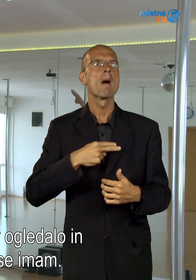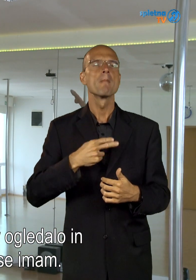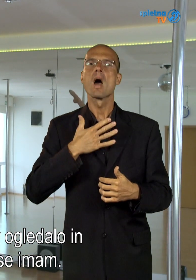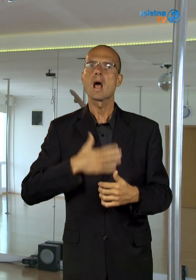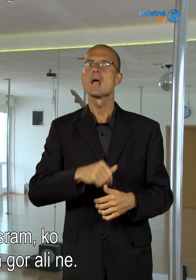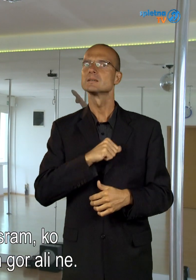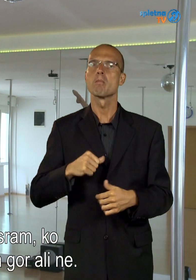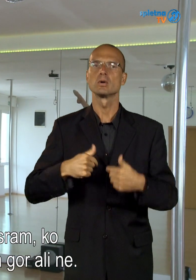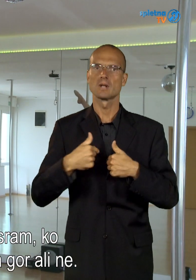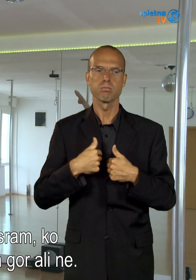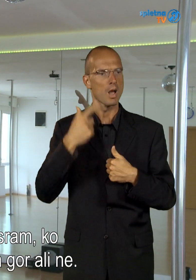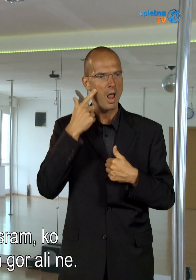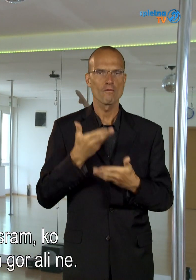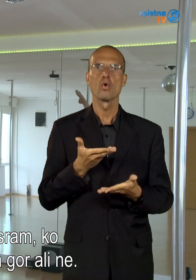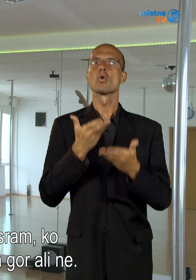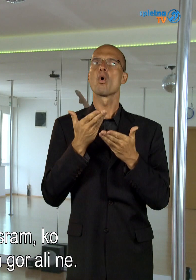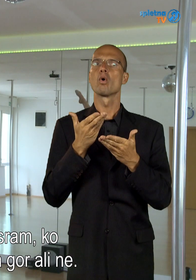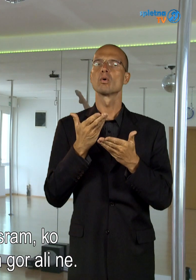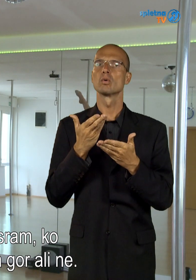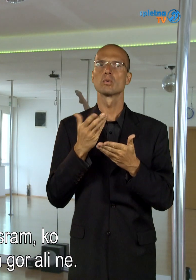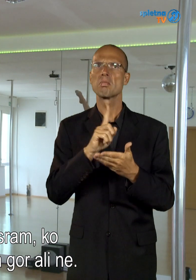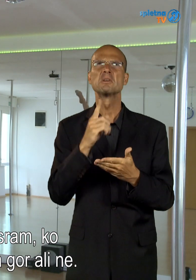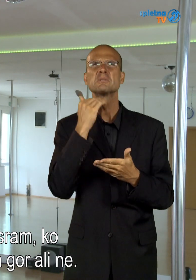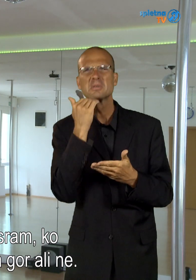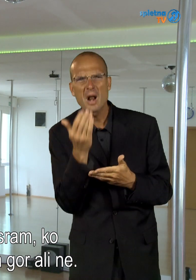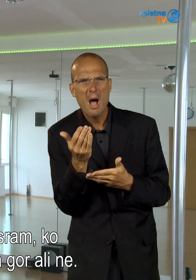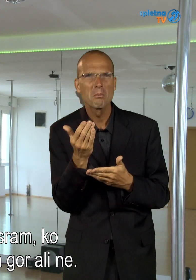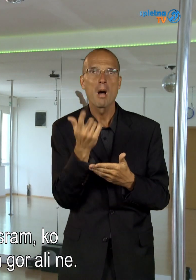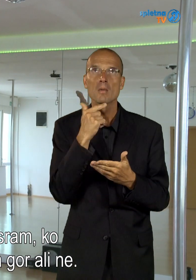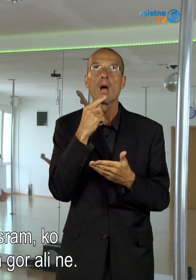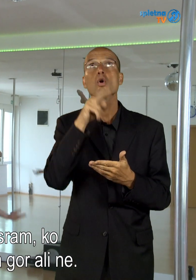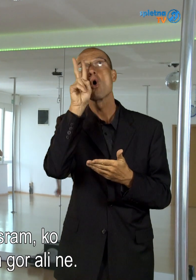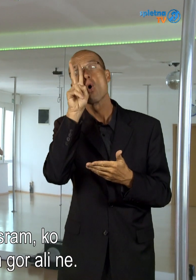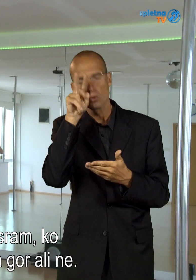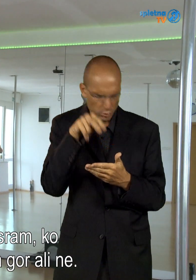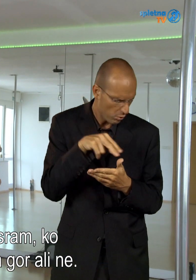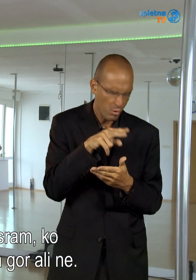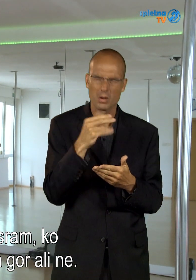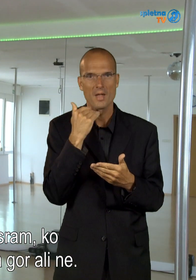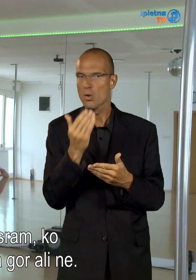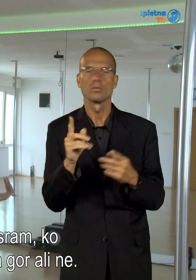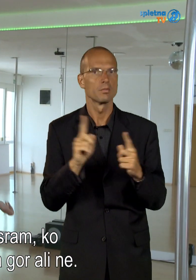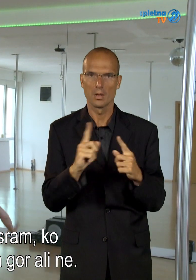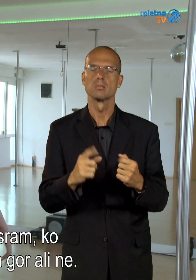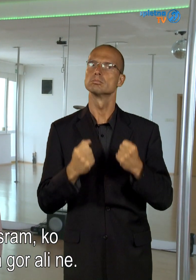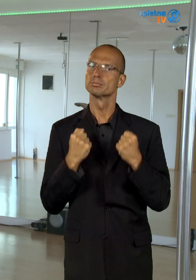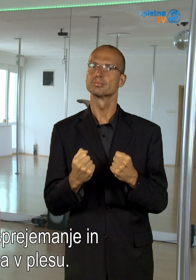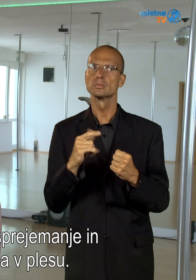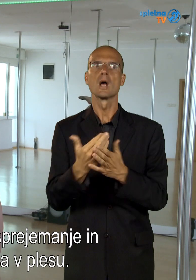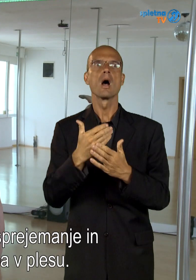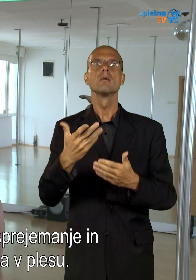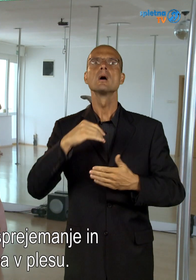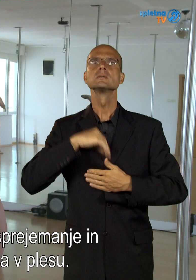imam, glavo gor, da ni te sram, pa ne veš, a bi gor pogledal ali ne. Čist v